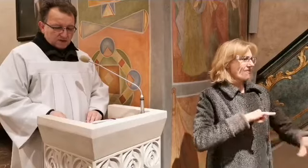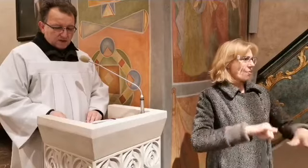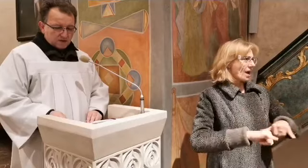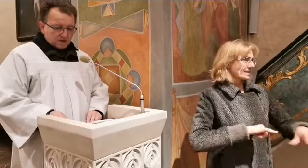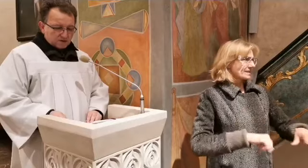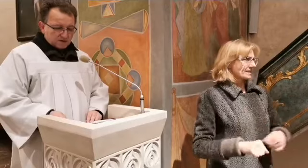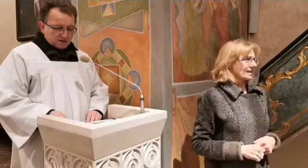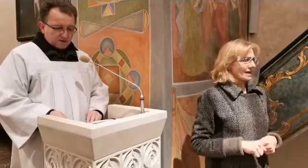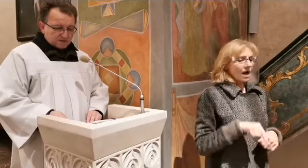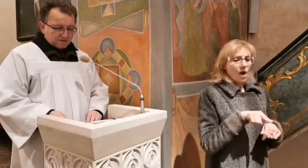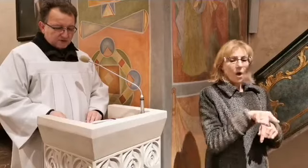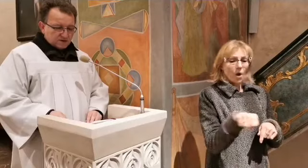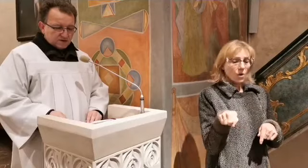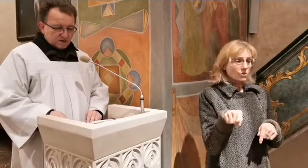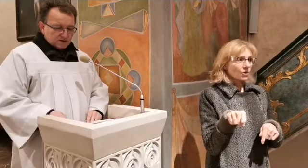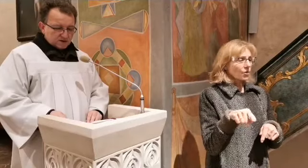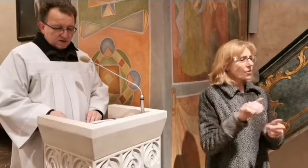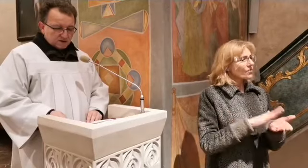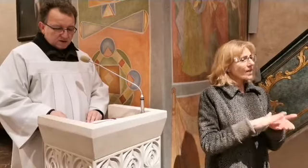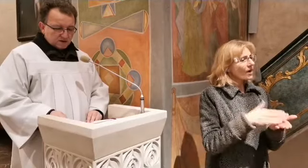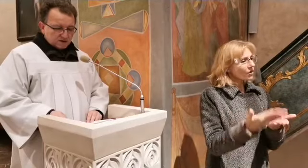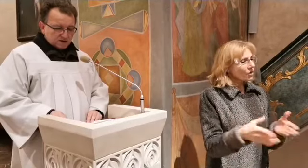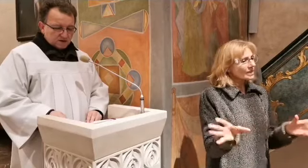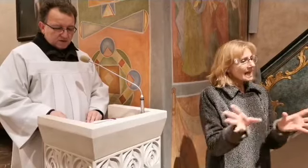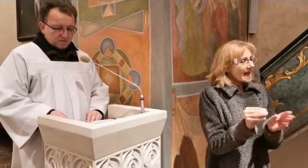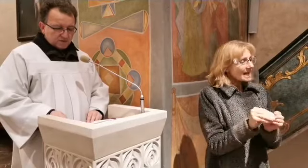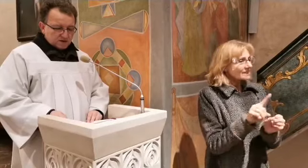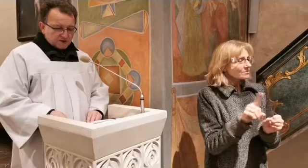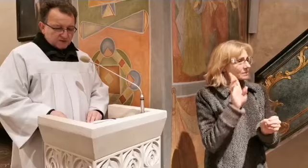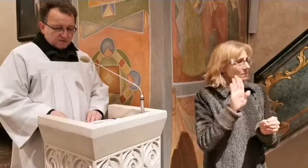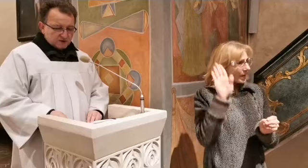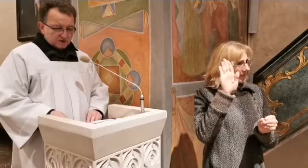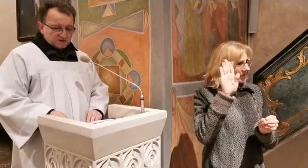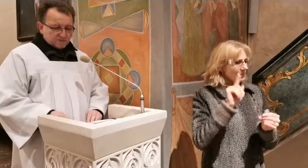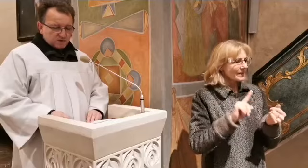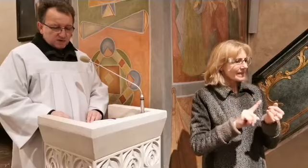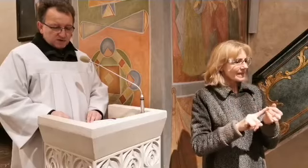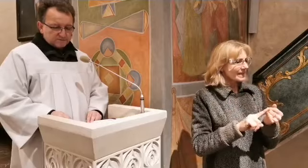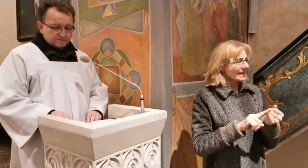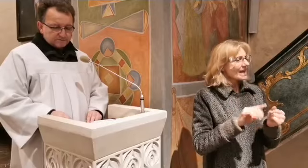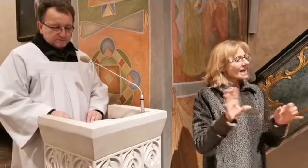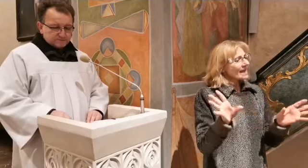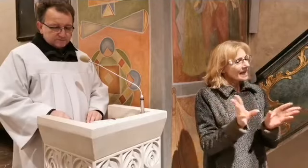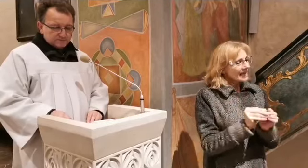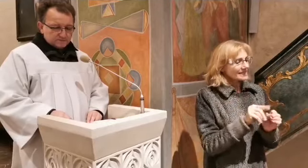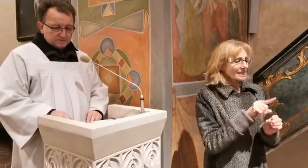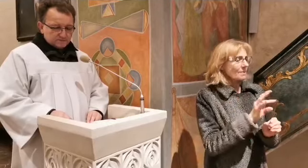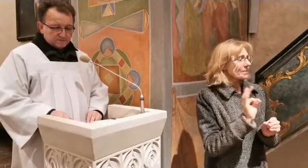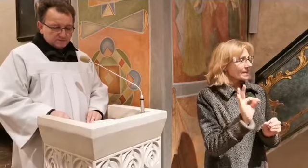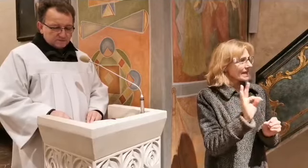Oto Jego nagroda z Nim idzie i przed Nim Jego zapłata.